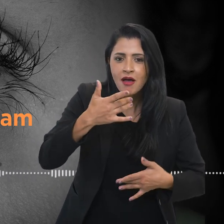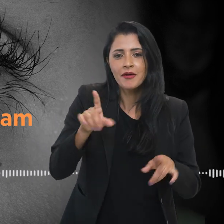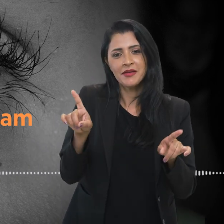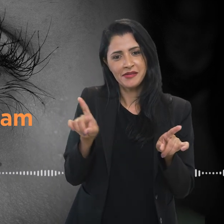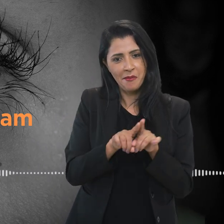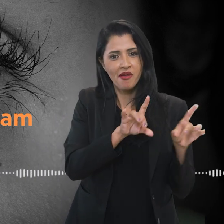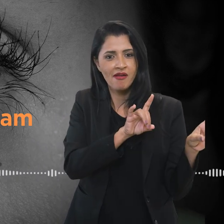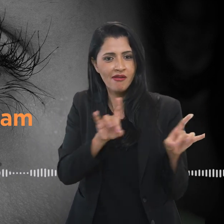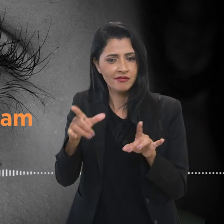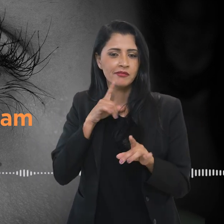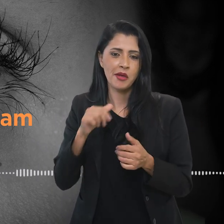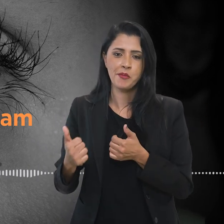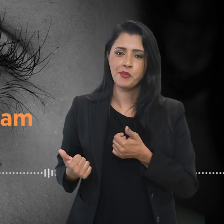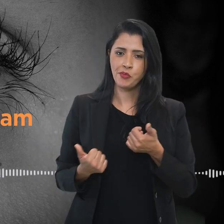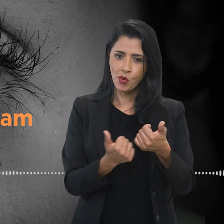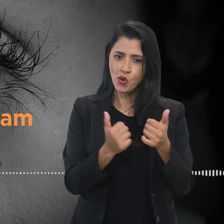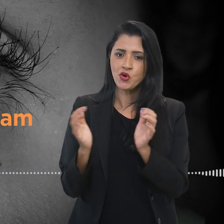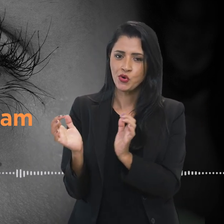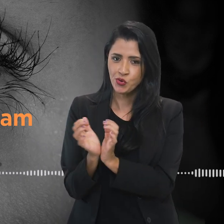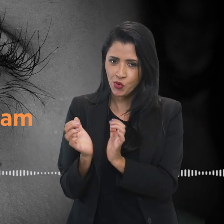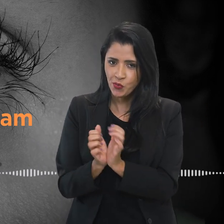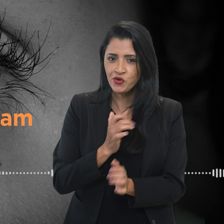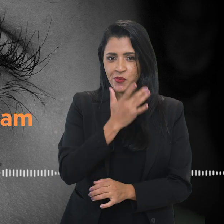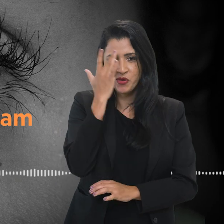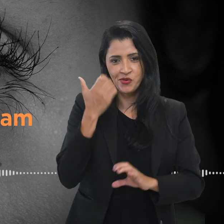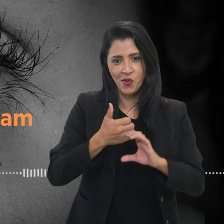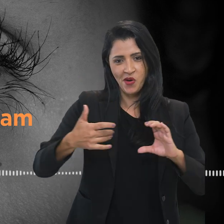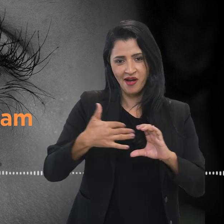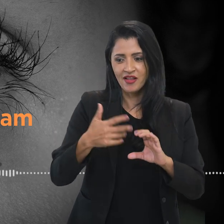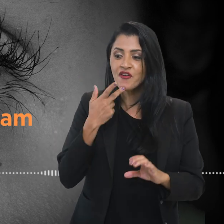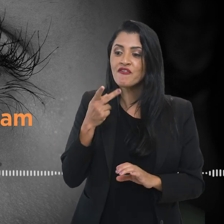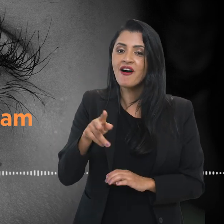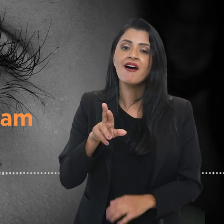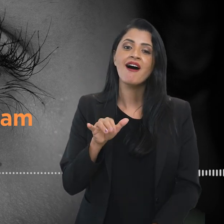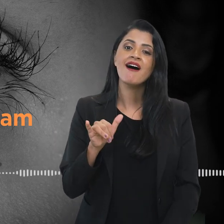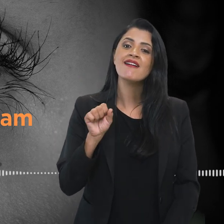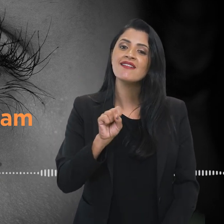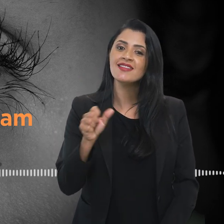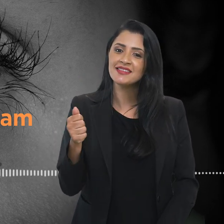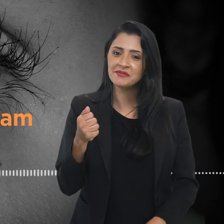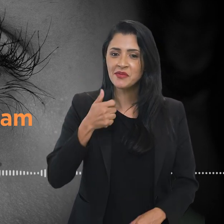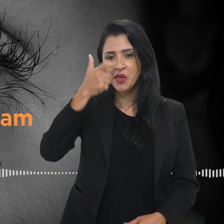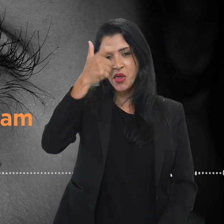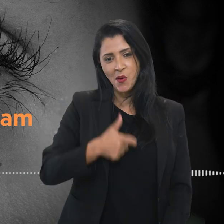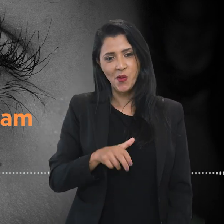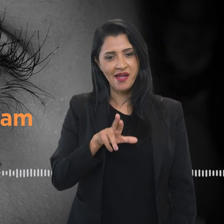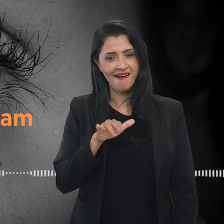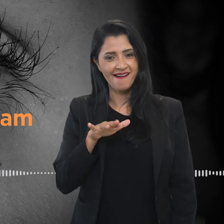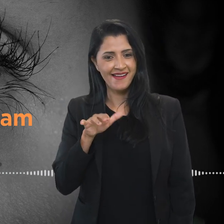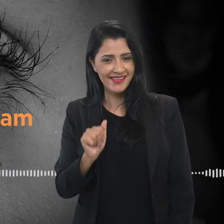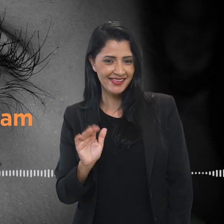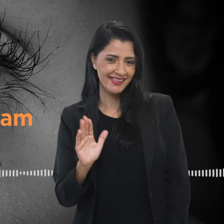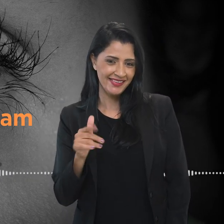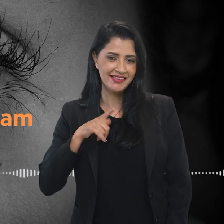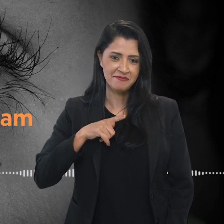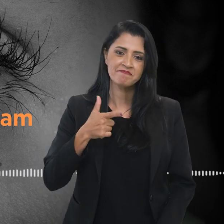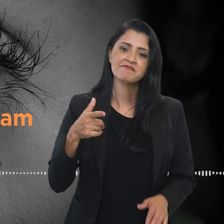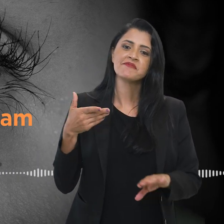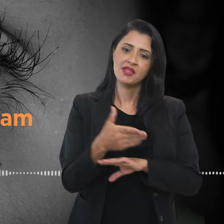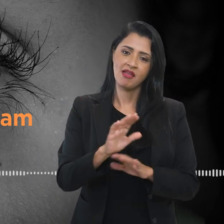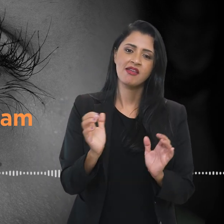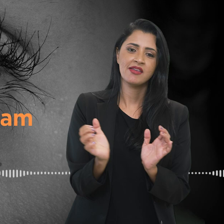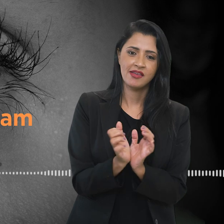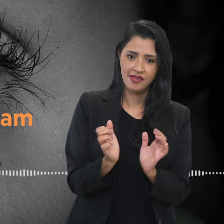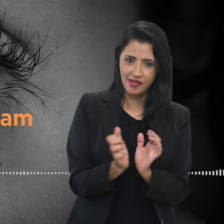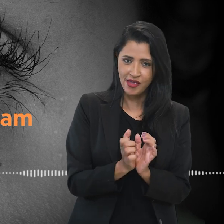e, claro, a gente teve também a colaboração dos grupos de pessoas raras. Diga lá, Raíssa. Olá, pessoal. Eu sou a Raíssa Saraiva, faço parte